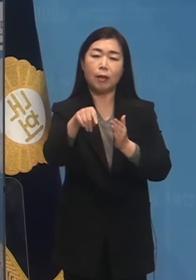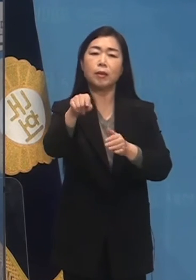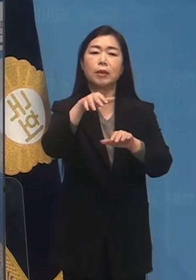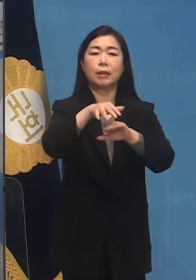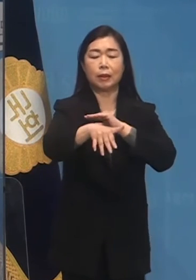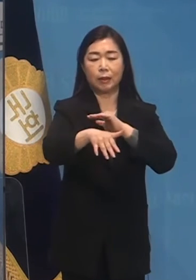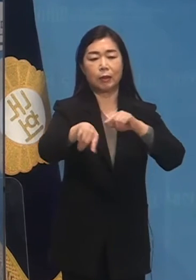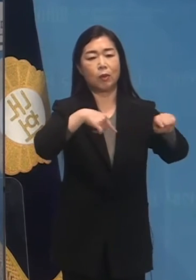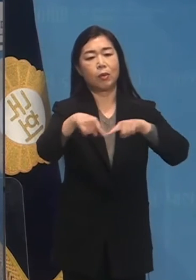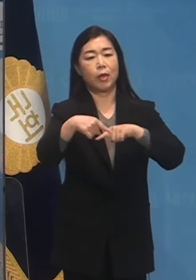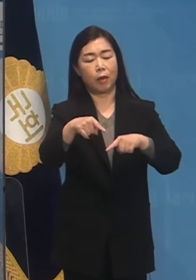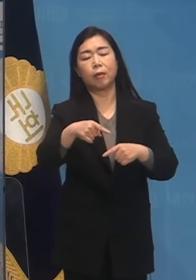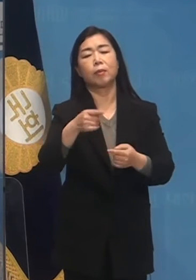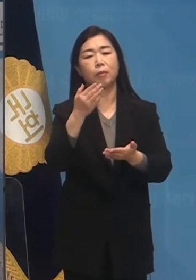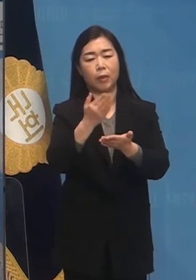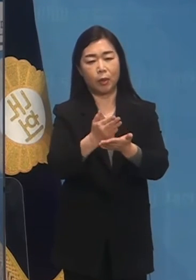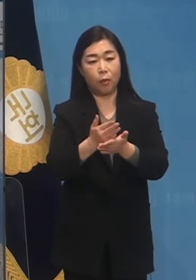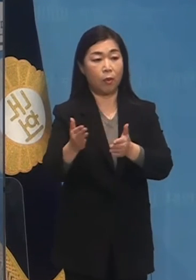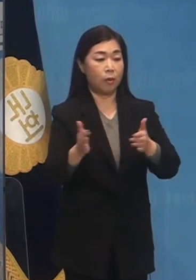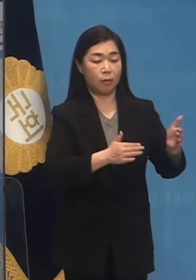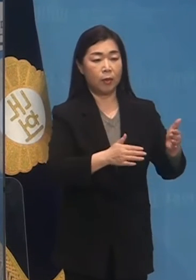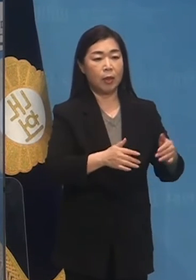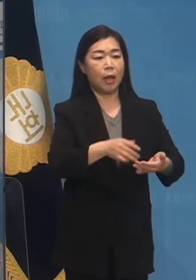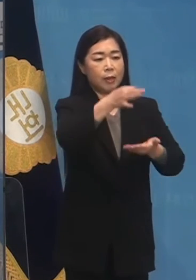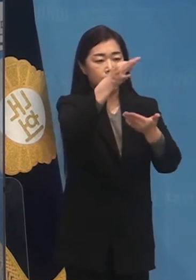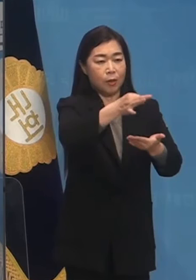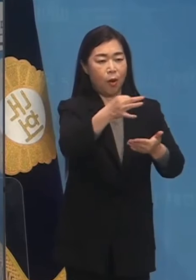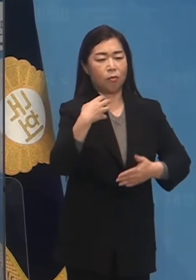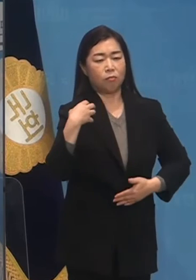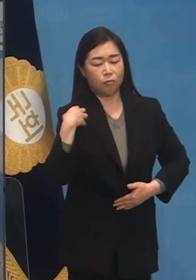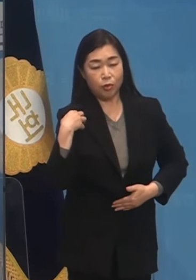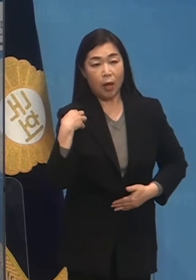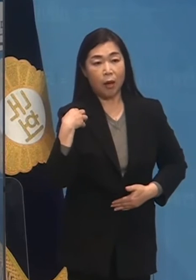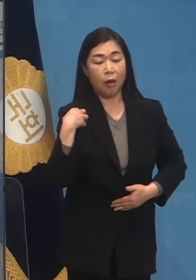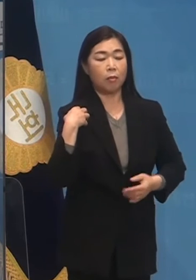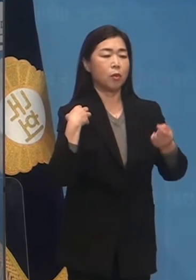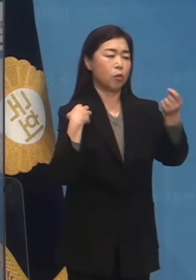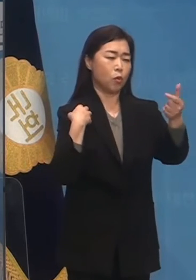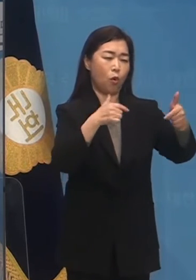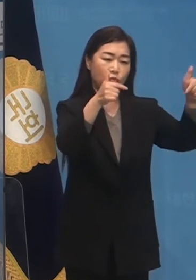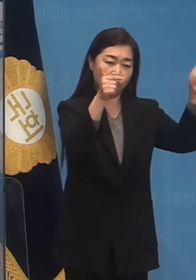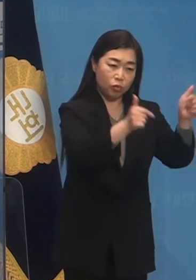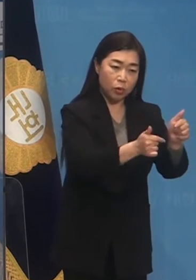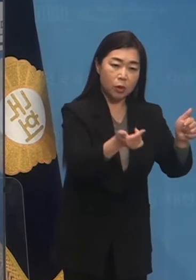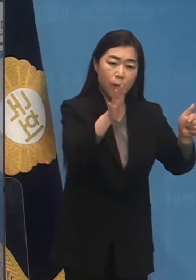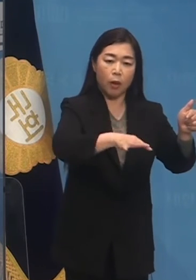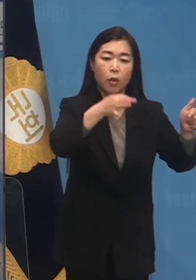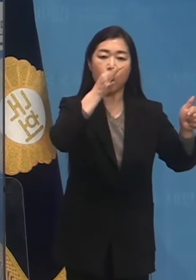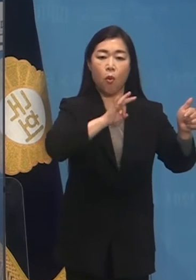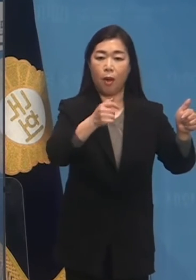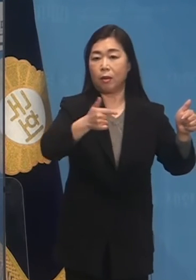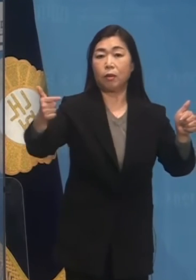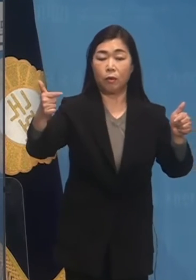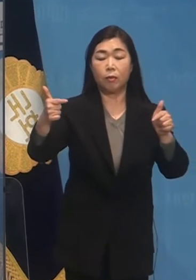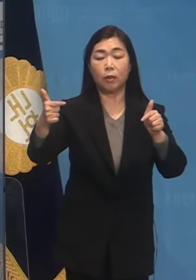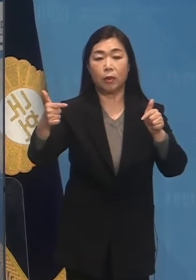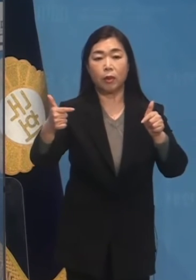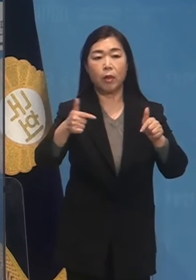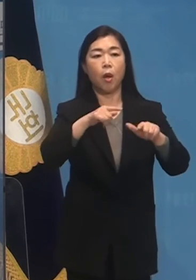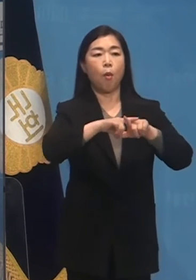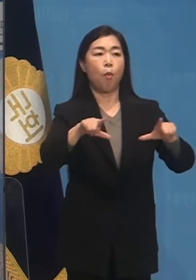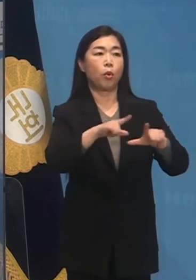포퓰리즘 정책인 기본소득에 비해 재정적 부담은 훨씬 적고 그 효과는 큽니다. 보편적